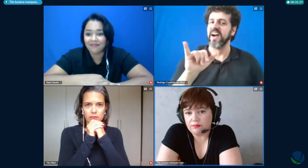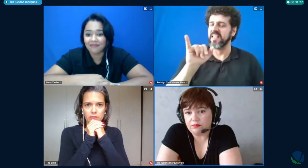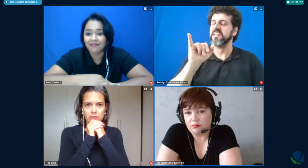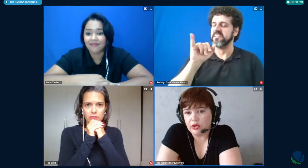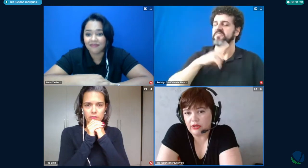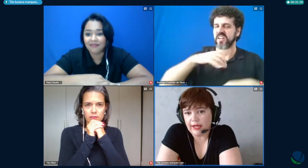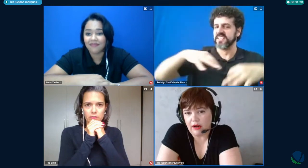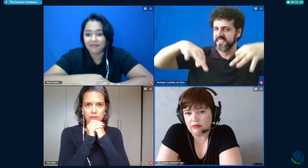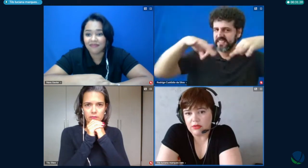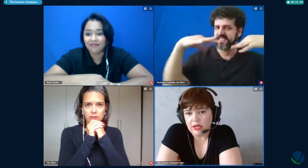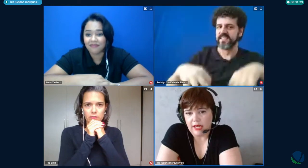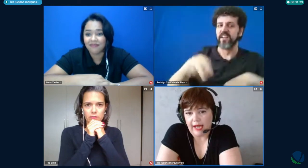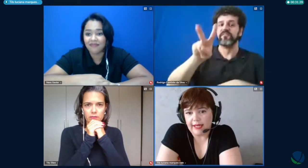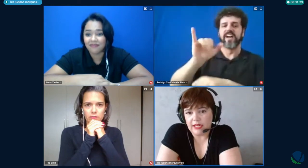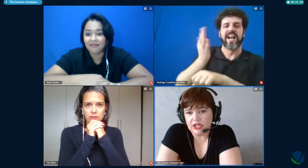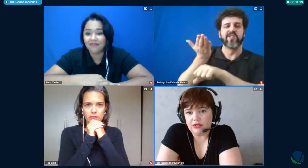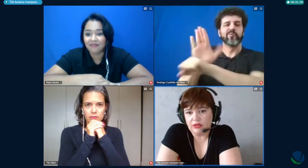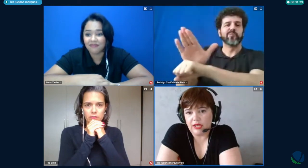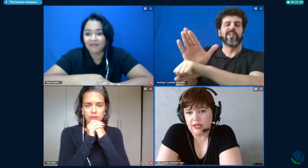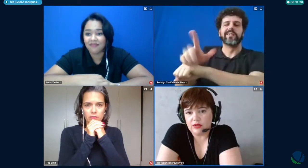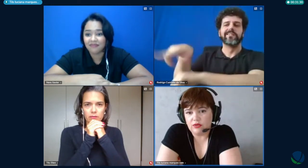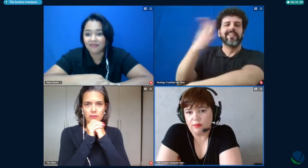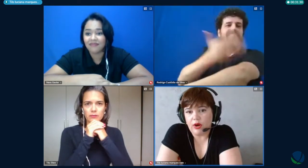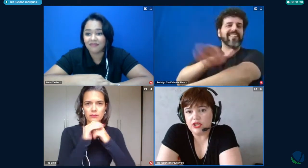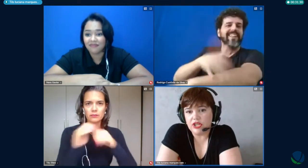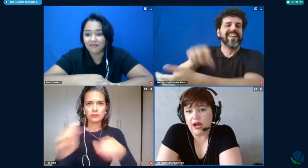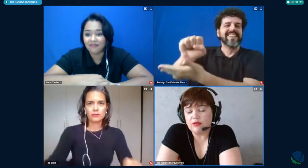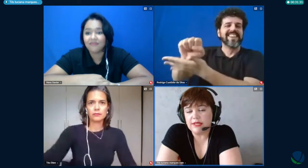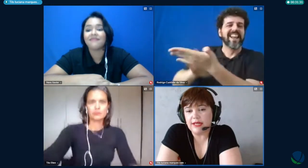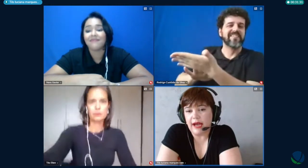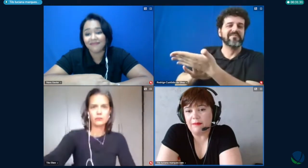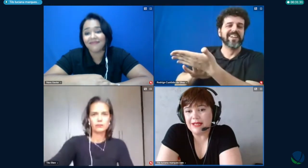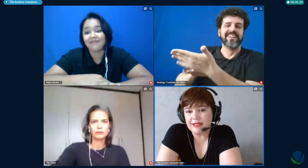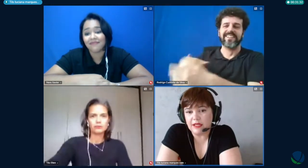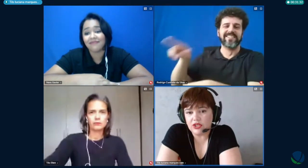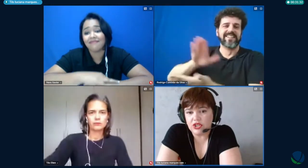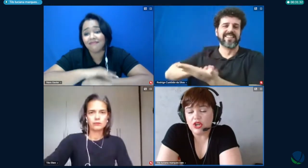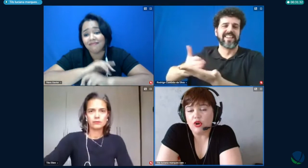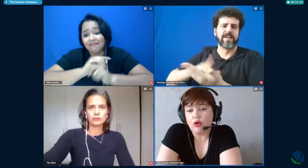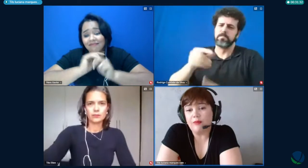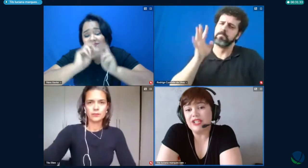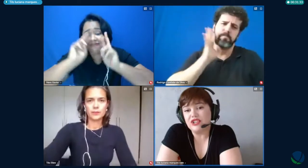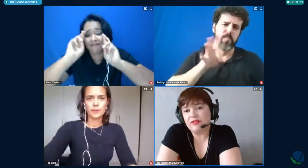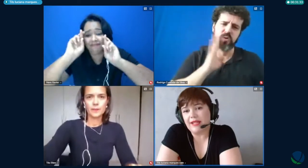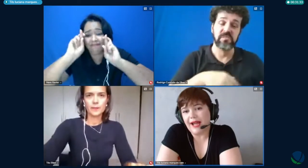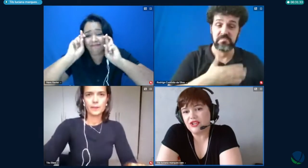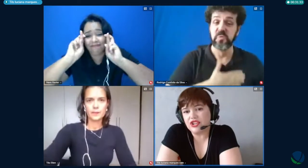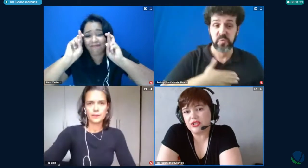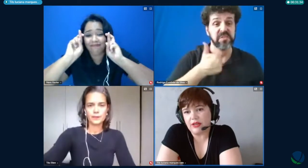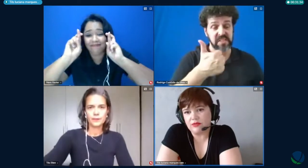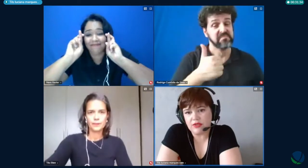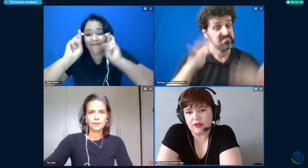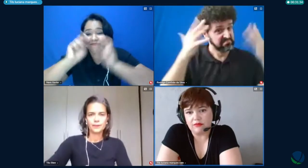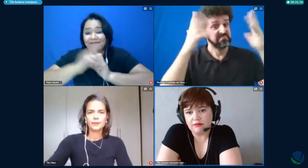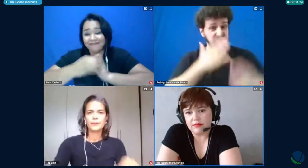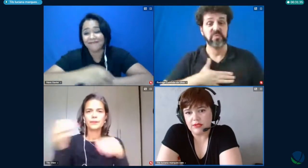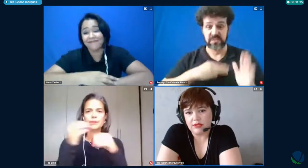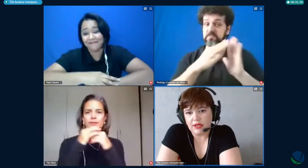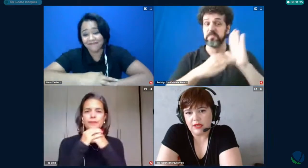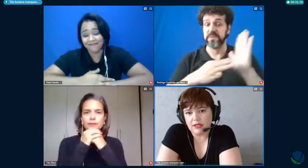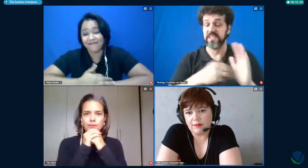ficou muito legal. Acredito que isso pode auxiliar bastante uma atividade de